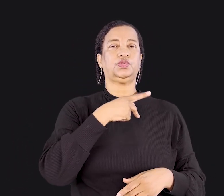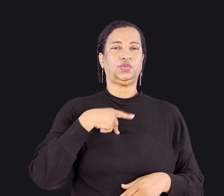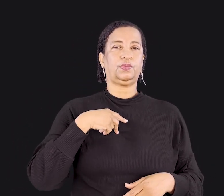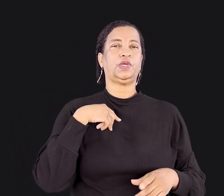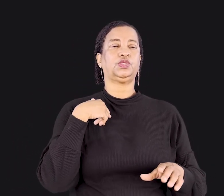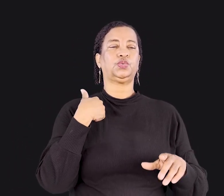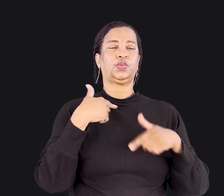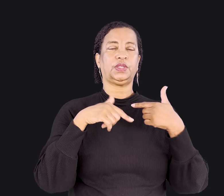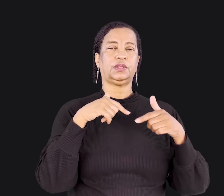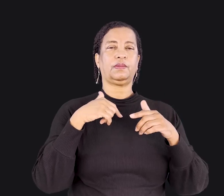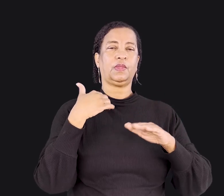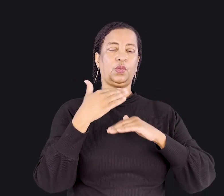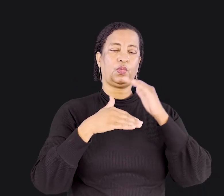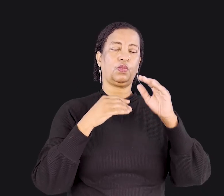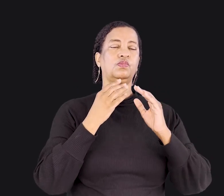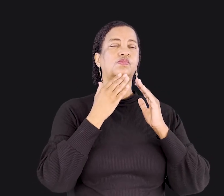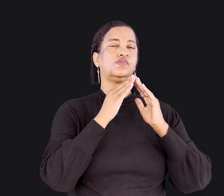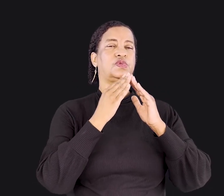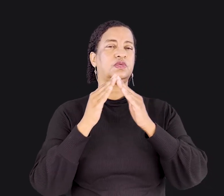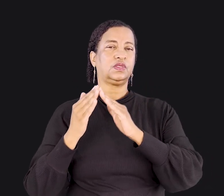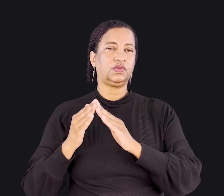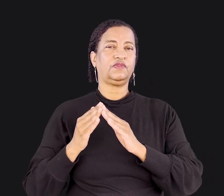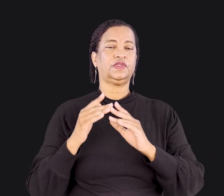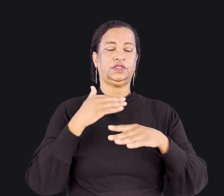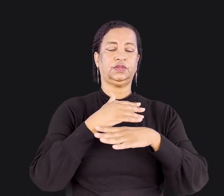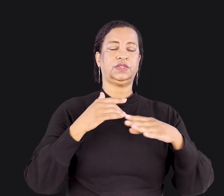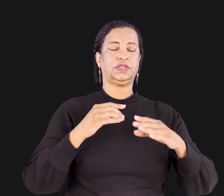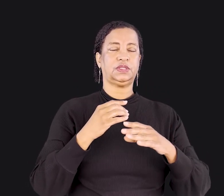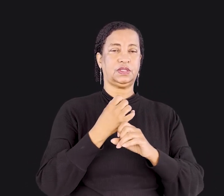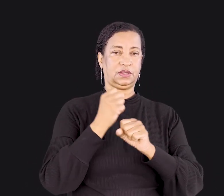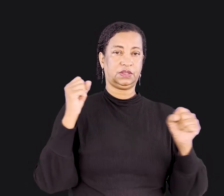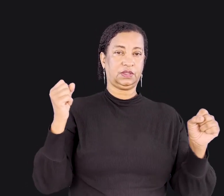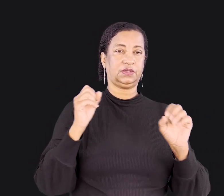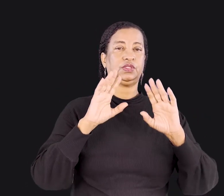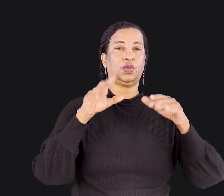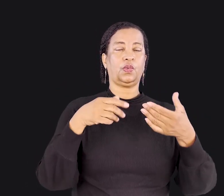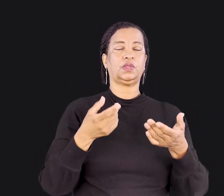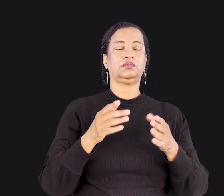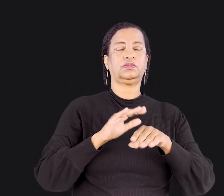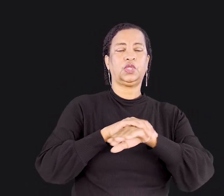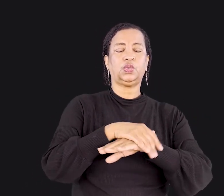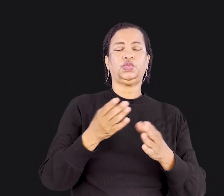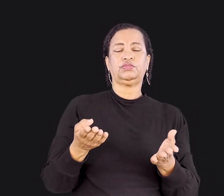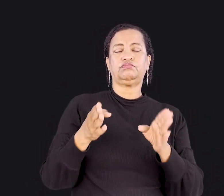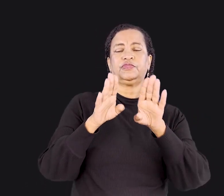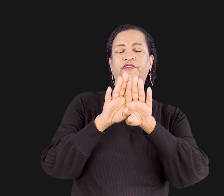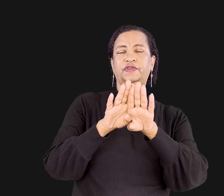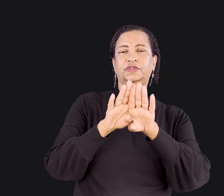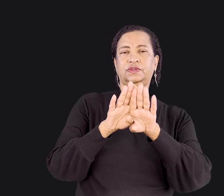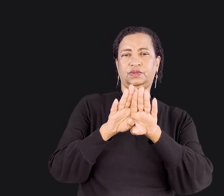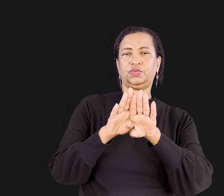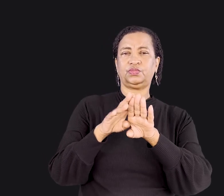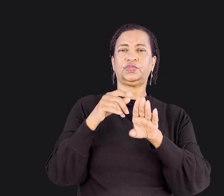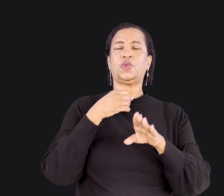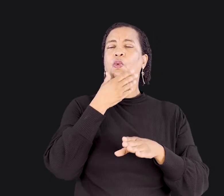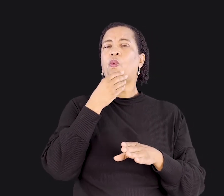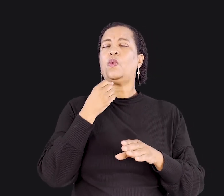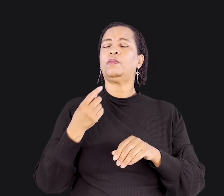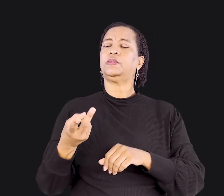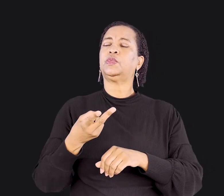das favelas de uma cidade grande. Numa noite, enquanto estava fechando o centro recreativo, um homem o procurou querendo conversar e disse que